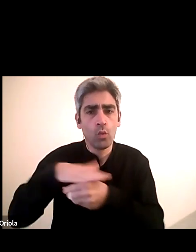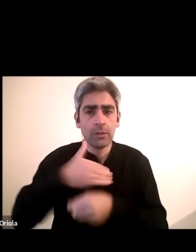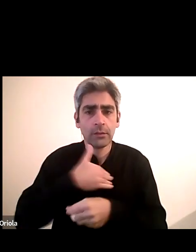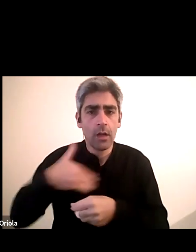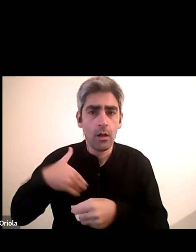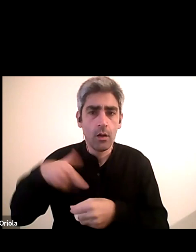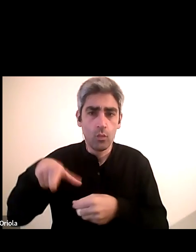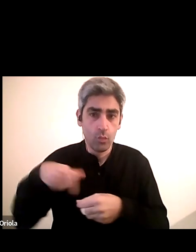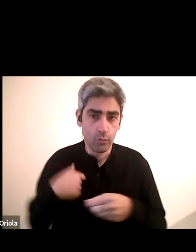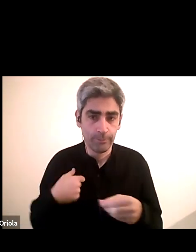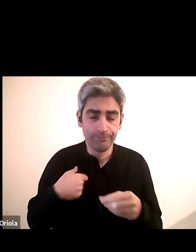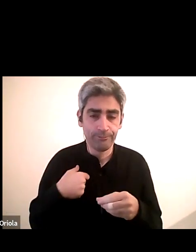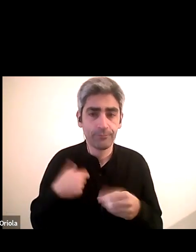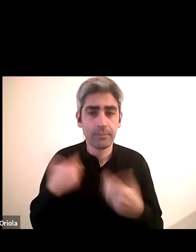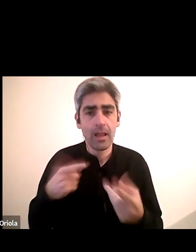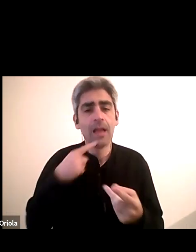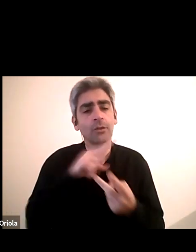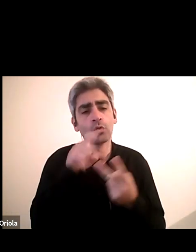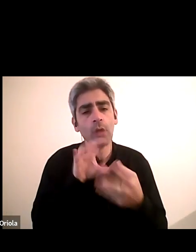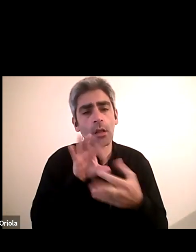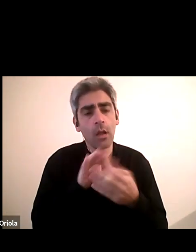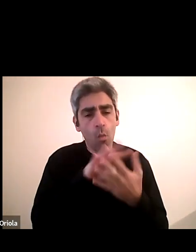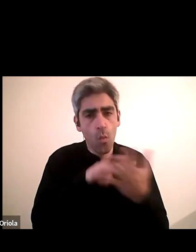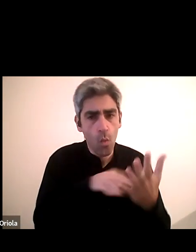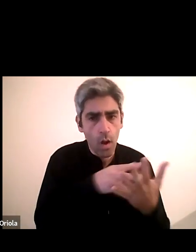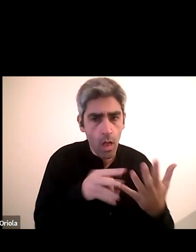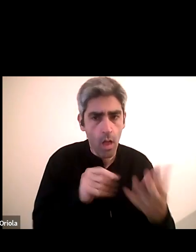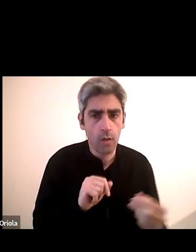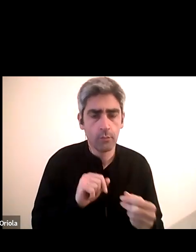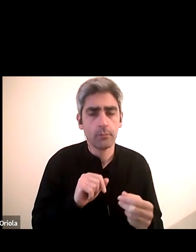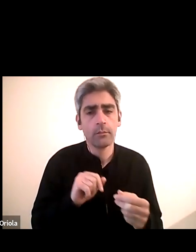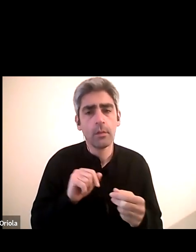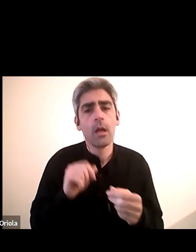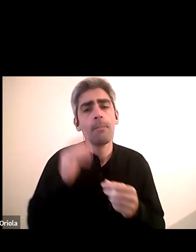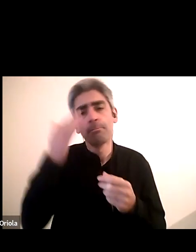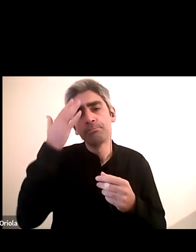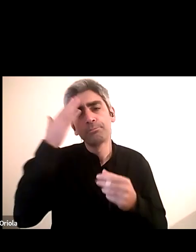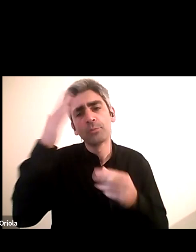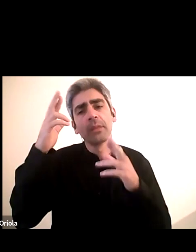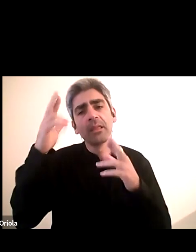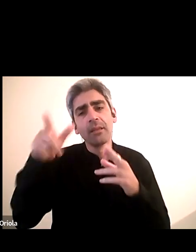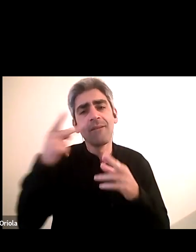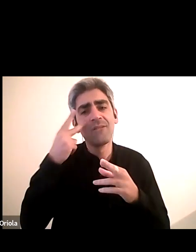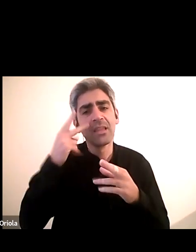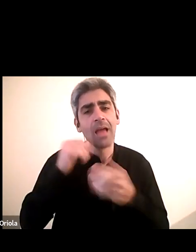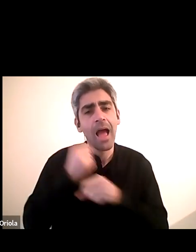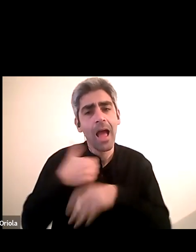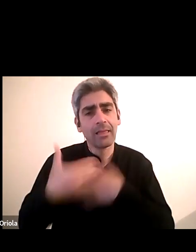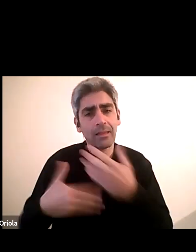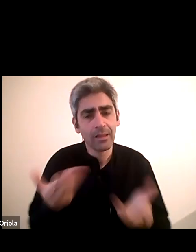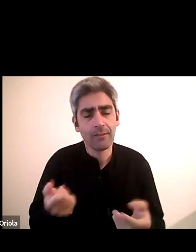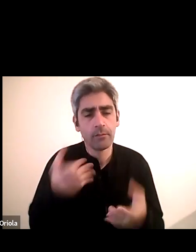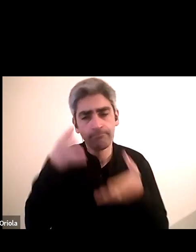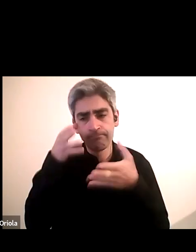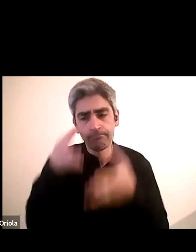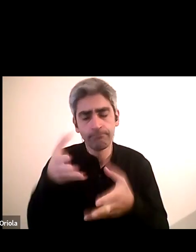Há questões associadas aos horários, há questões associadas às perspectivas de vida ativa, há cada vez maior